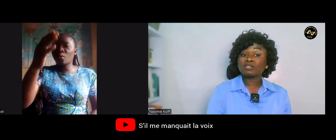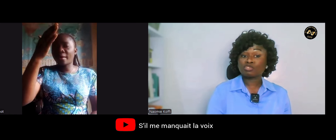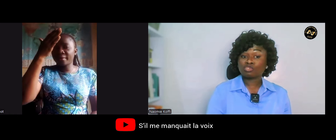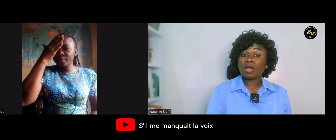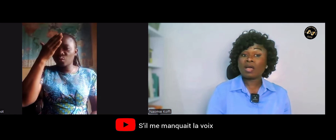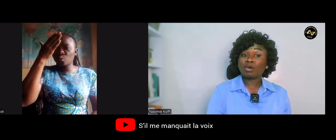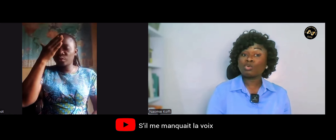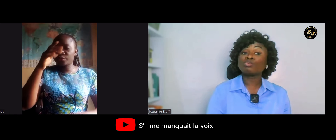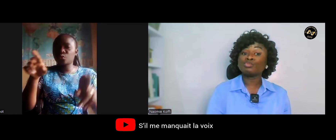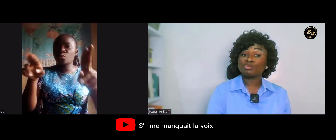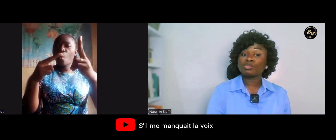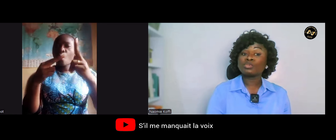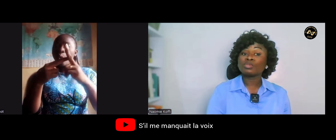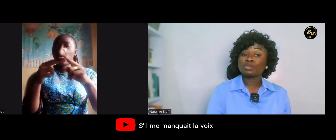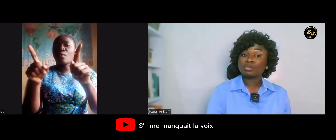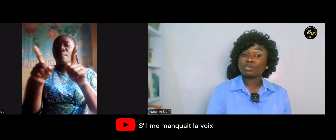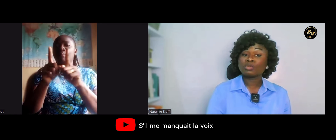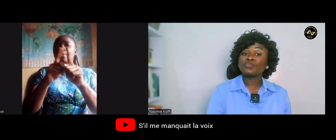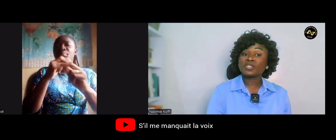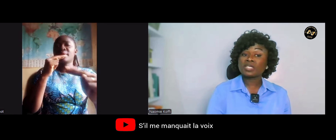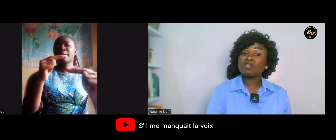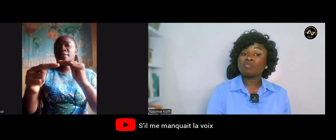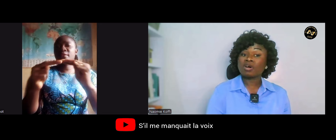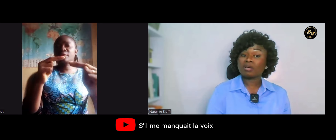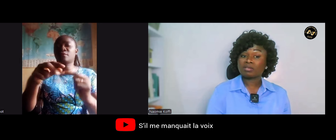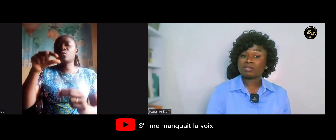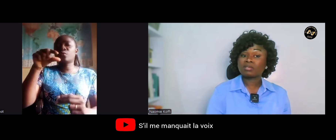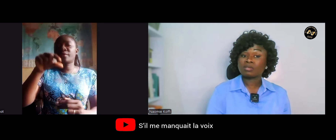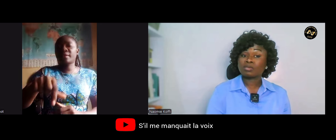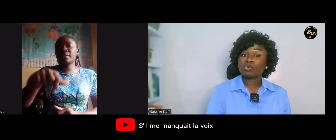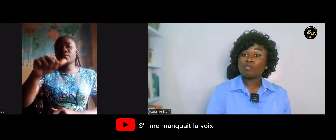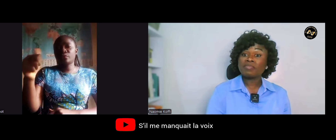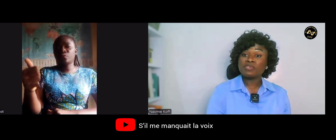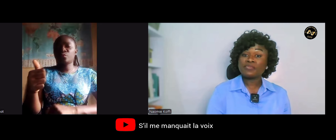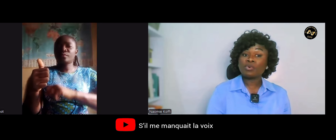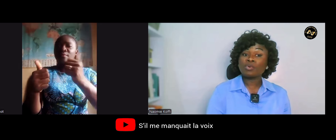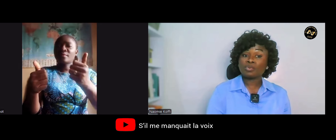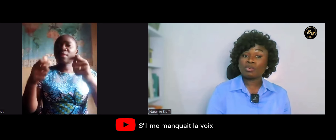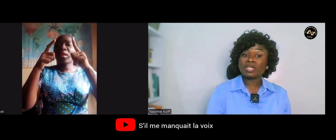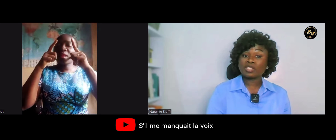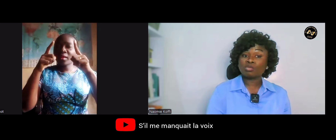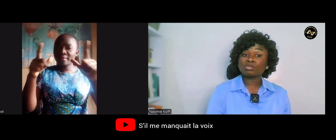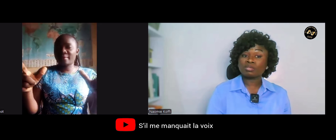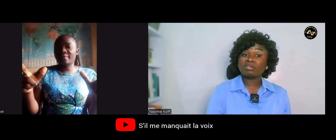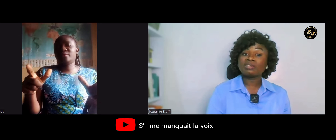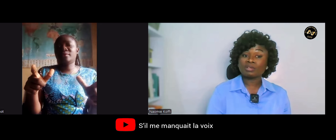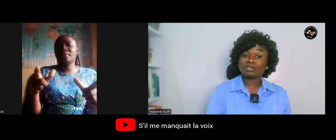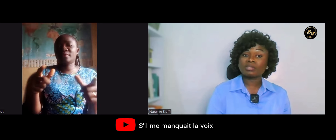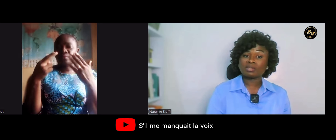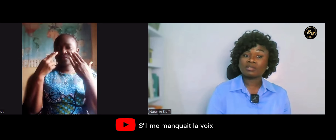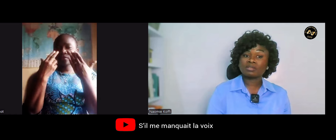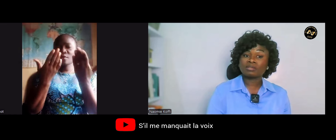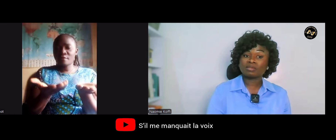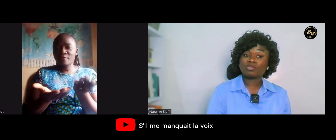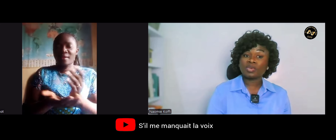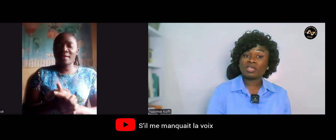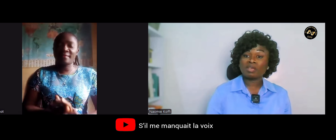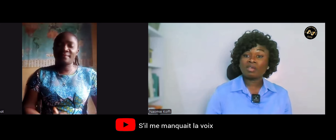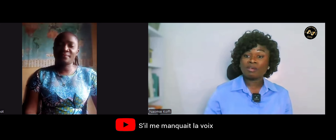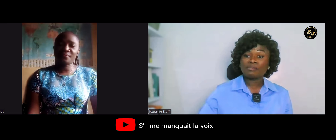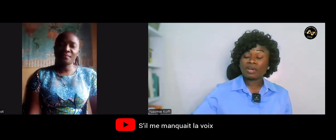signes soit reconnue officiellement au même niveau que les autres langues